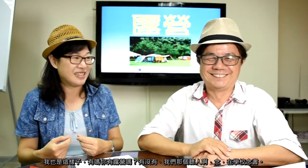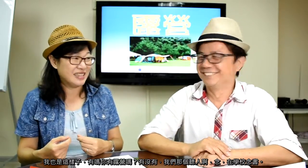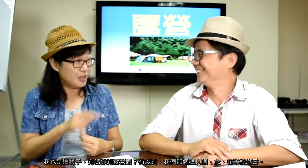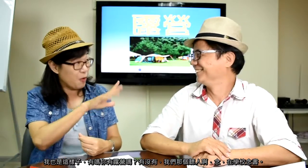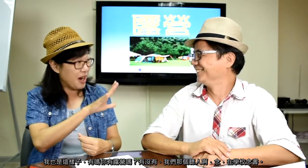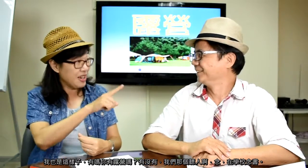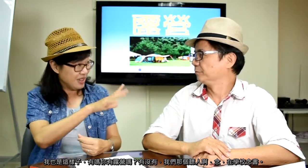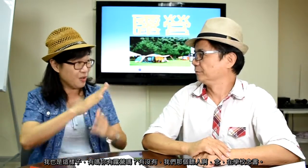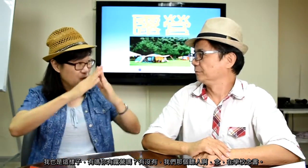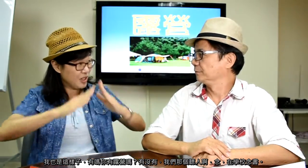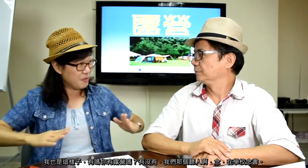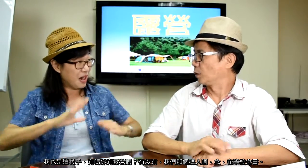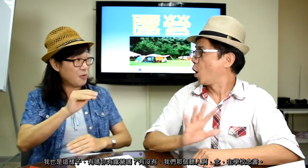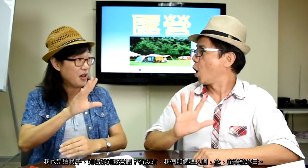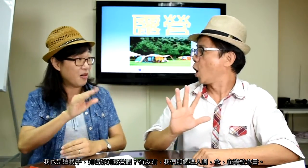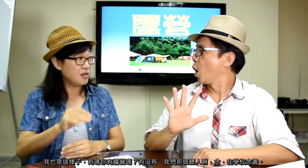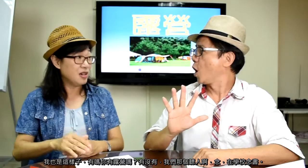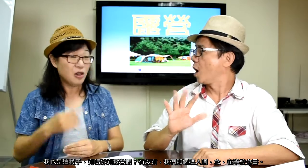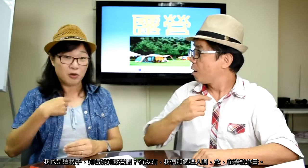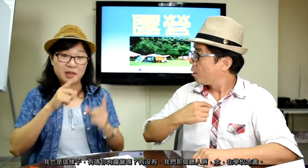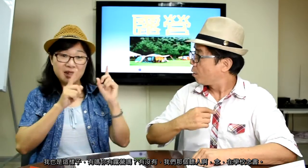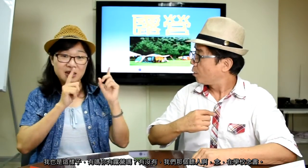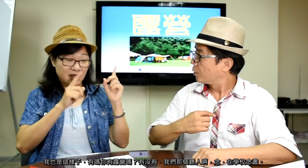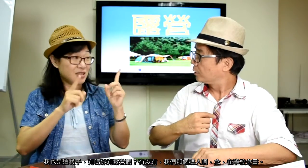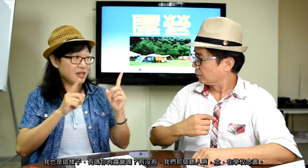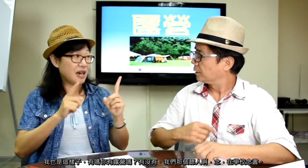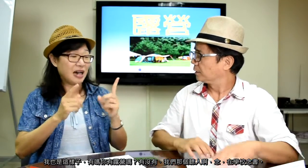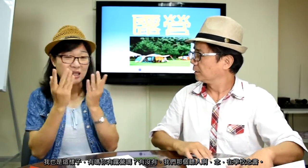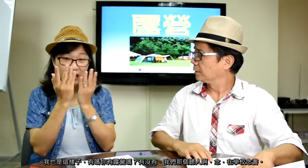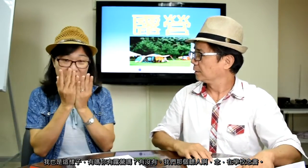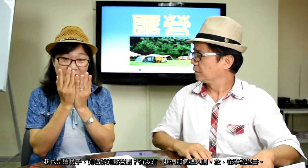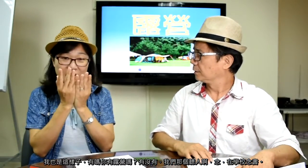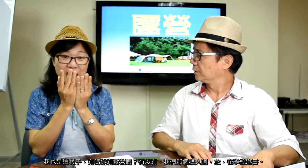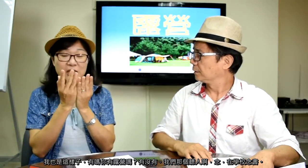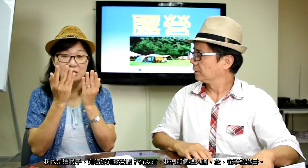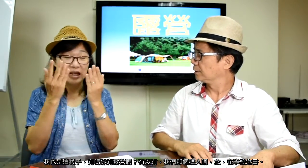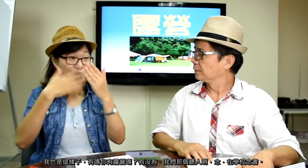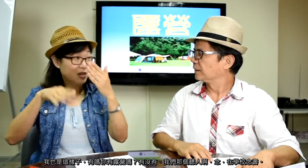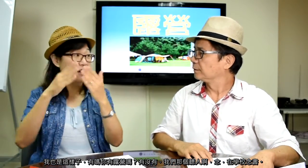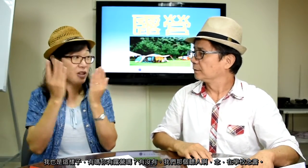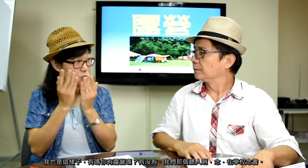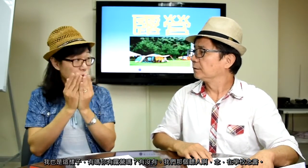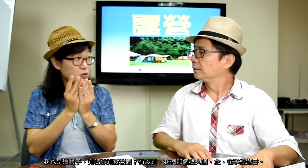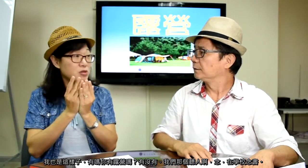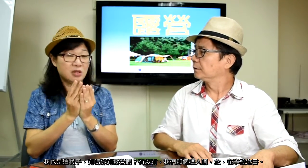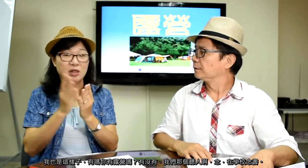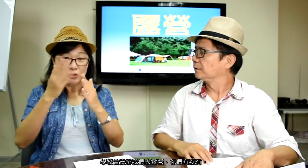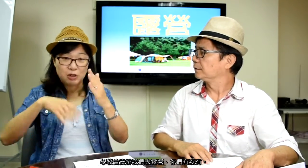子，有吗？你有露营吗？有没有？我们那个听人啊，念在学校念书，学